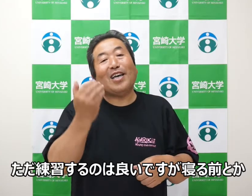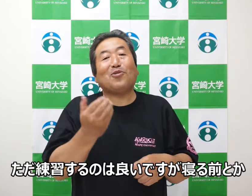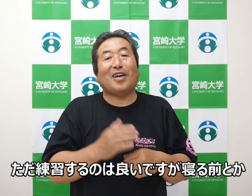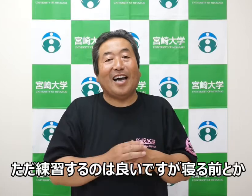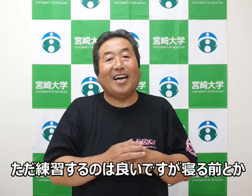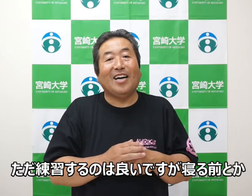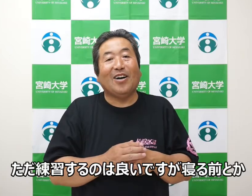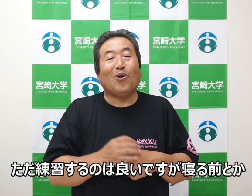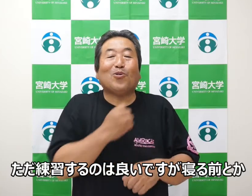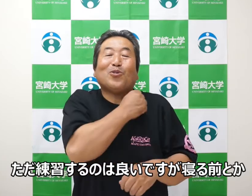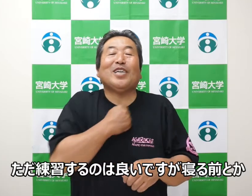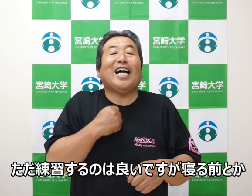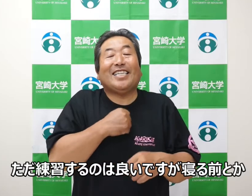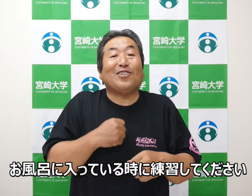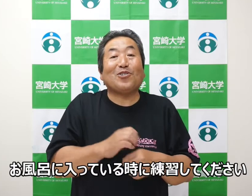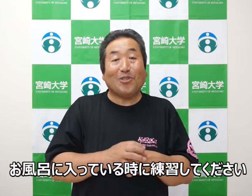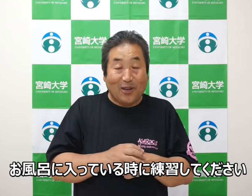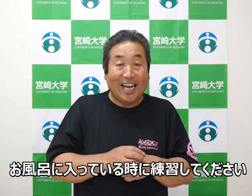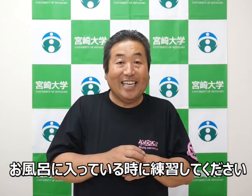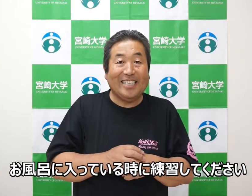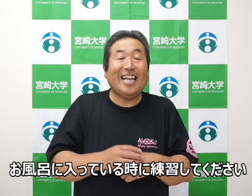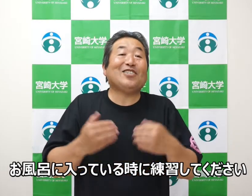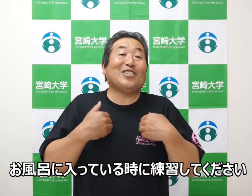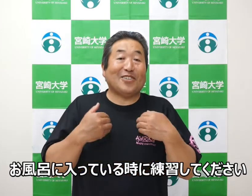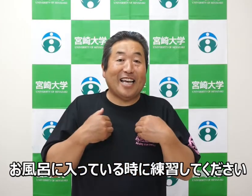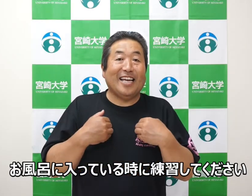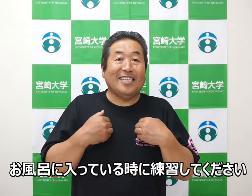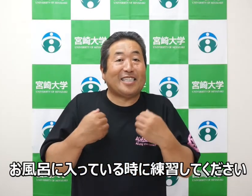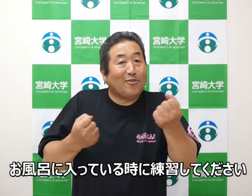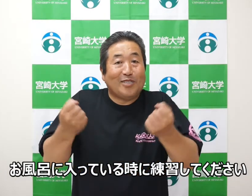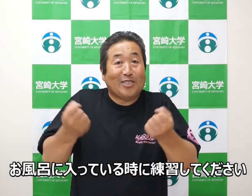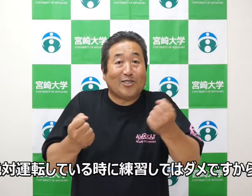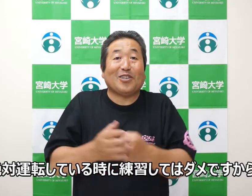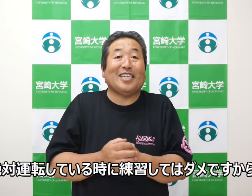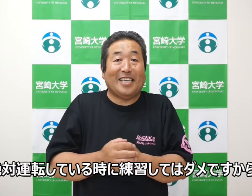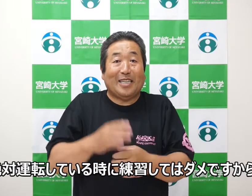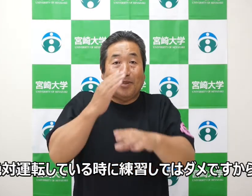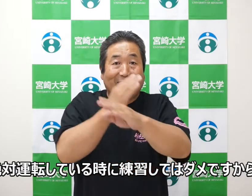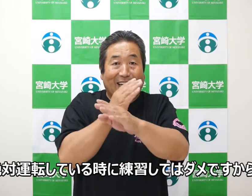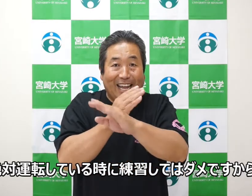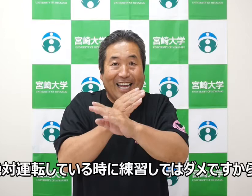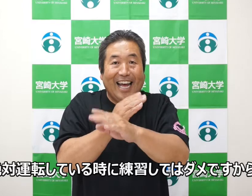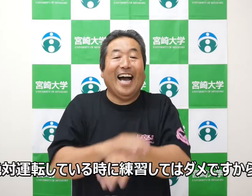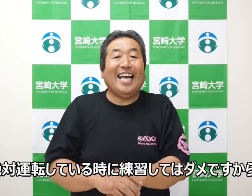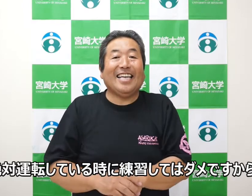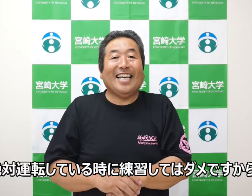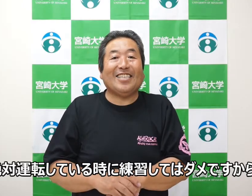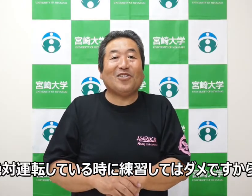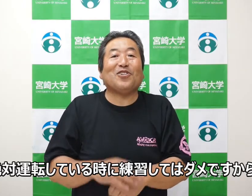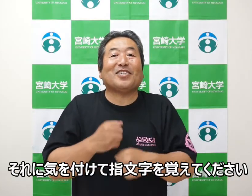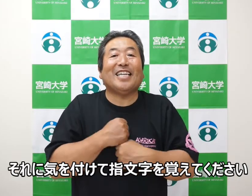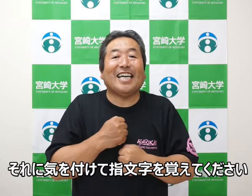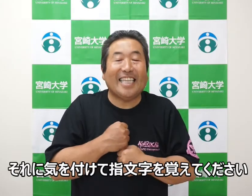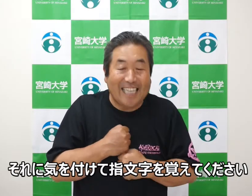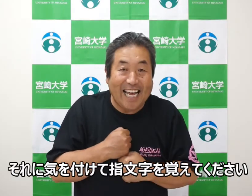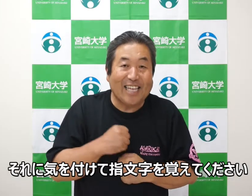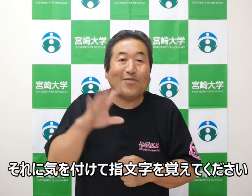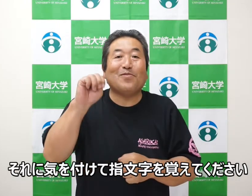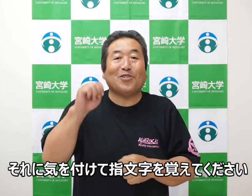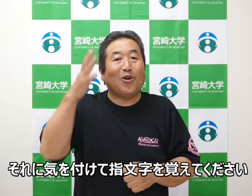かお風呂に入ってる時とかに練習してください。絶対運転する時はですね、ダメですからね。はい、それ気をつけながらですね、指文字を覚えて